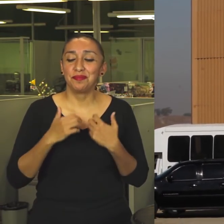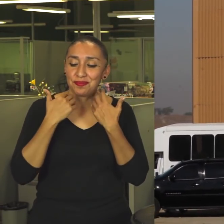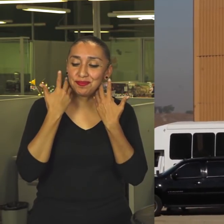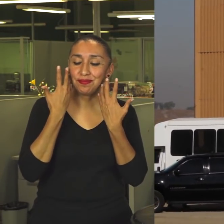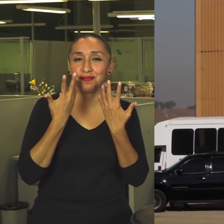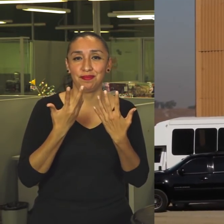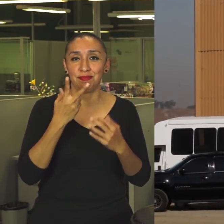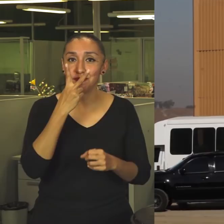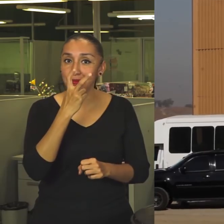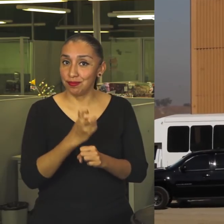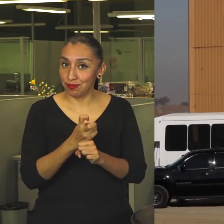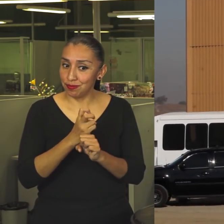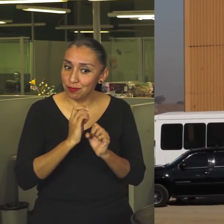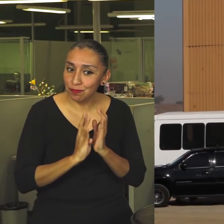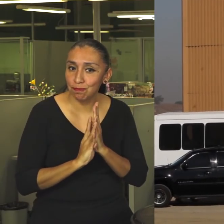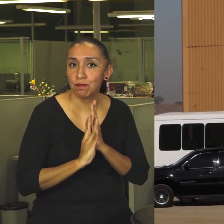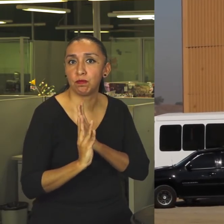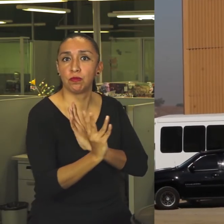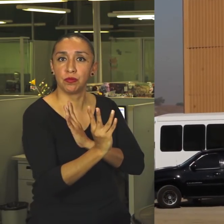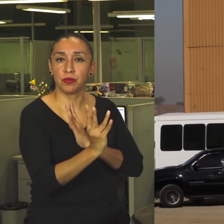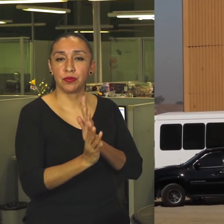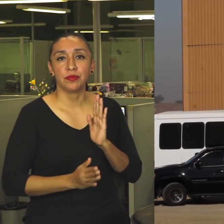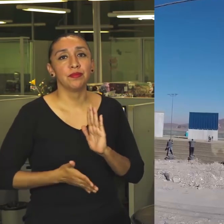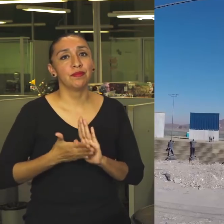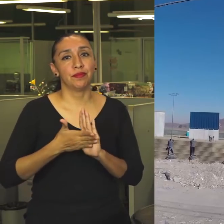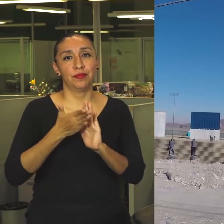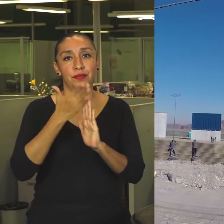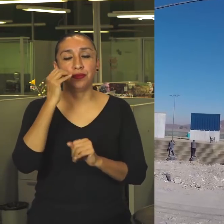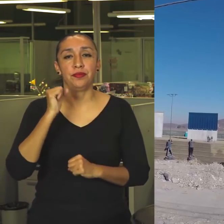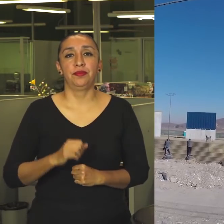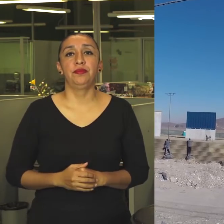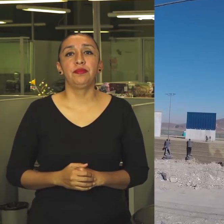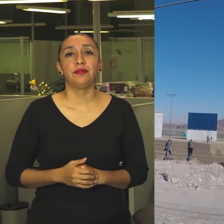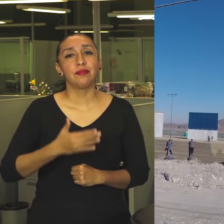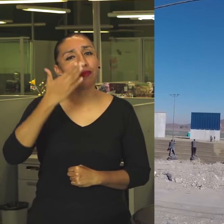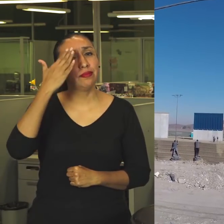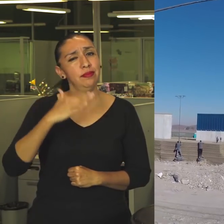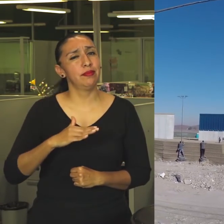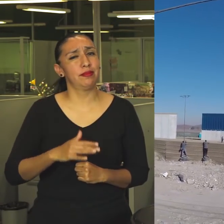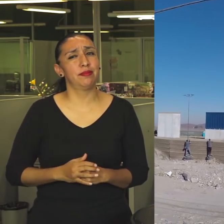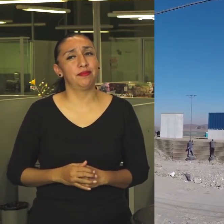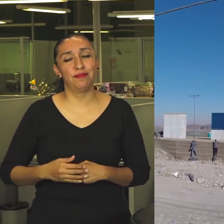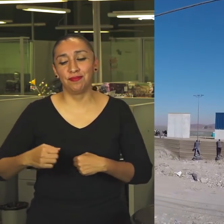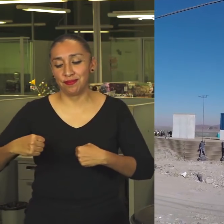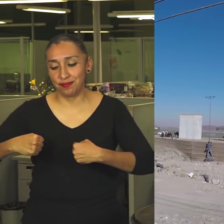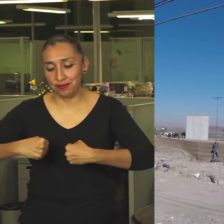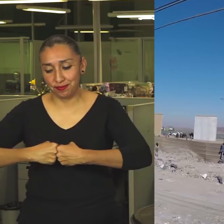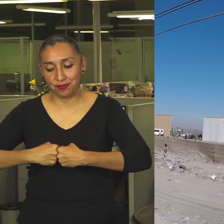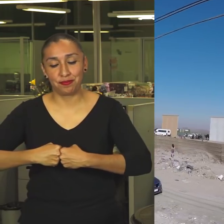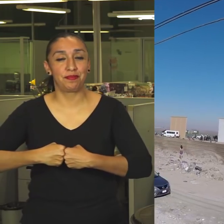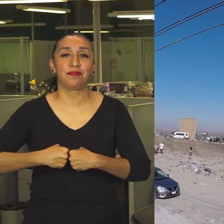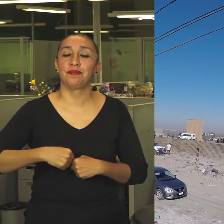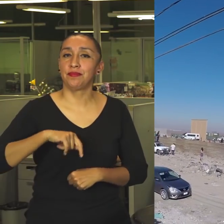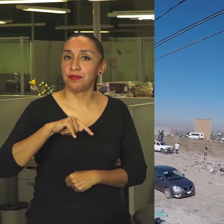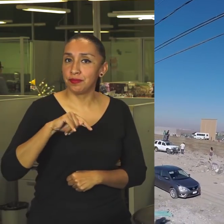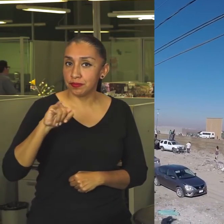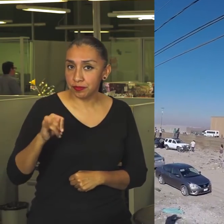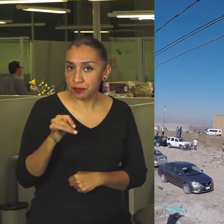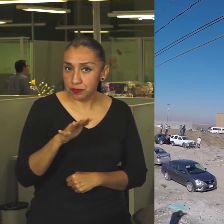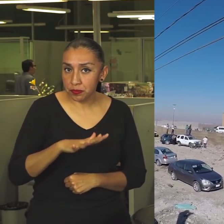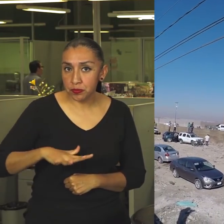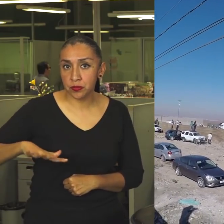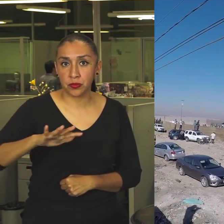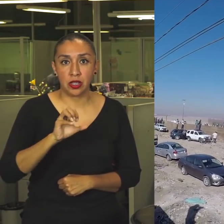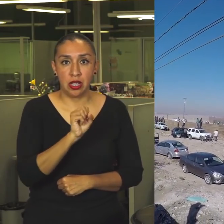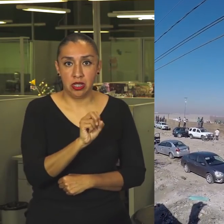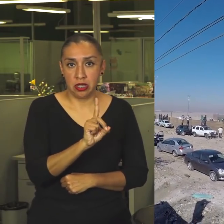muro secundario en muchos de los tramos entre estados unidos y méxico existen ya dos muros el muro primario desde hace meses está